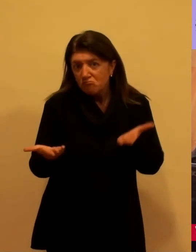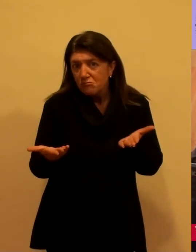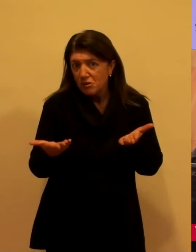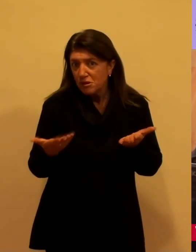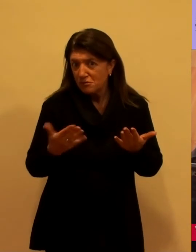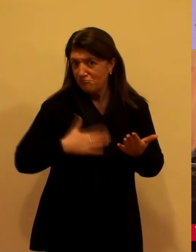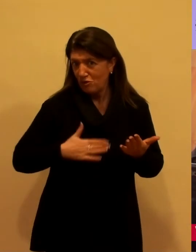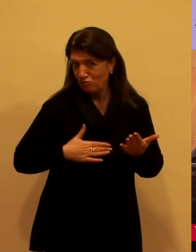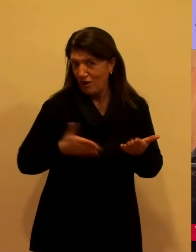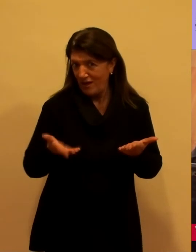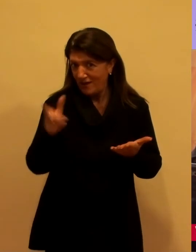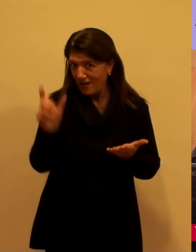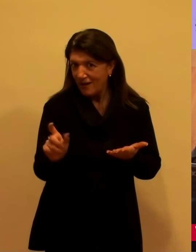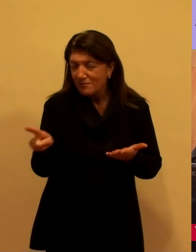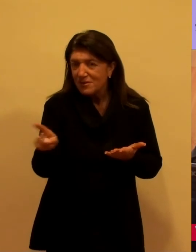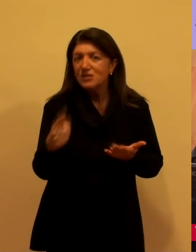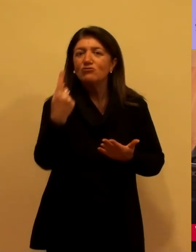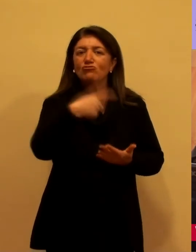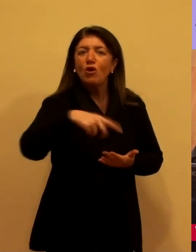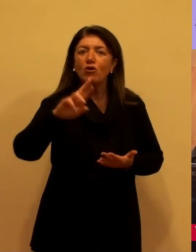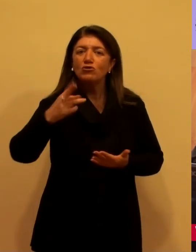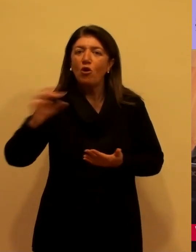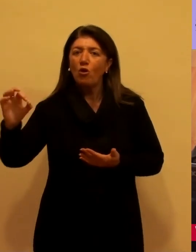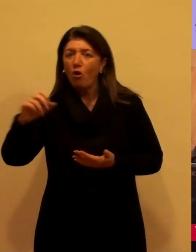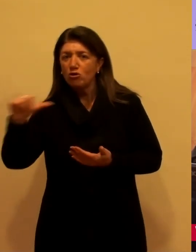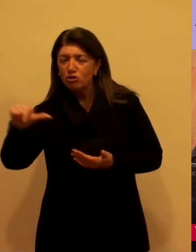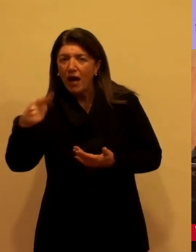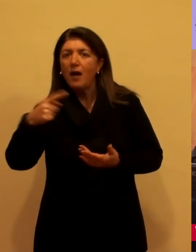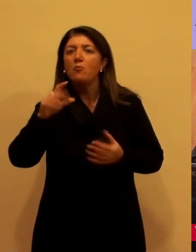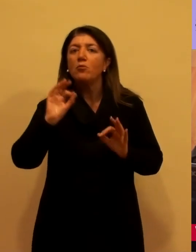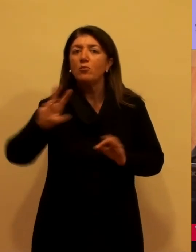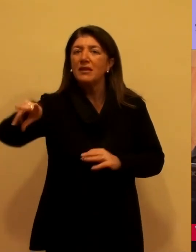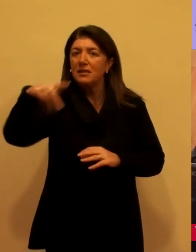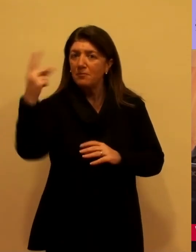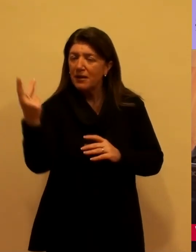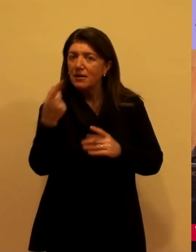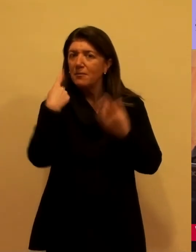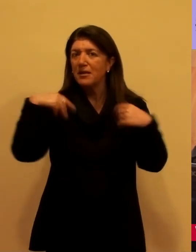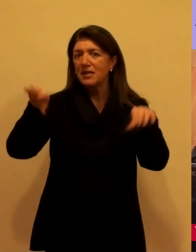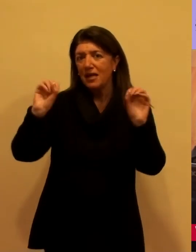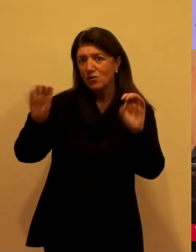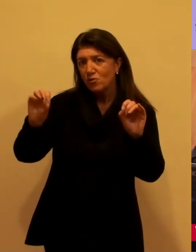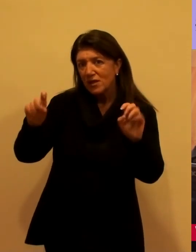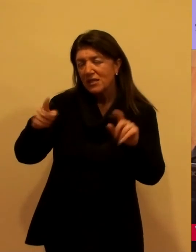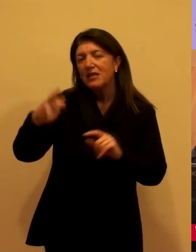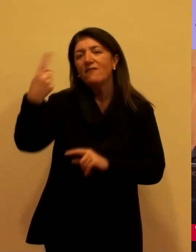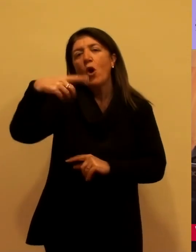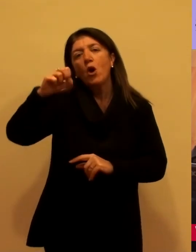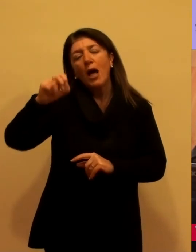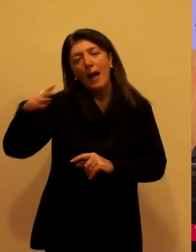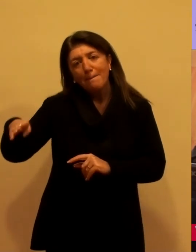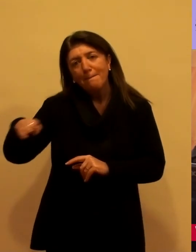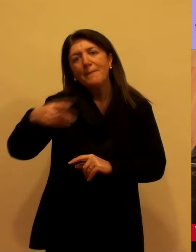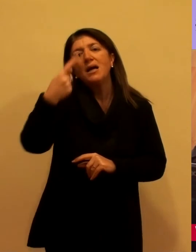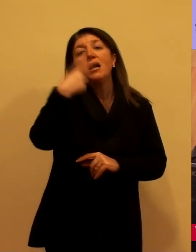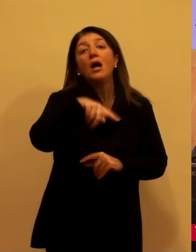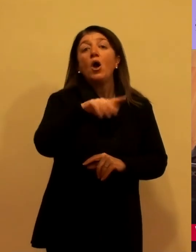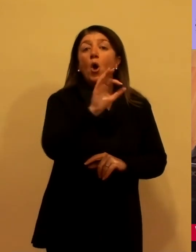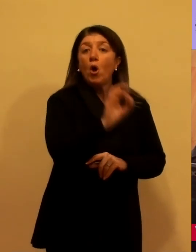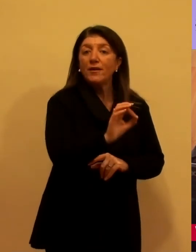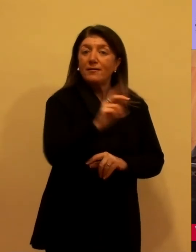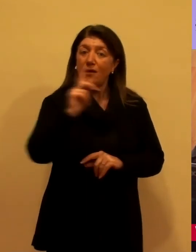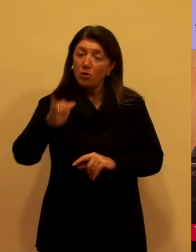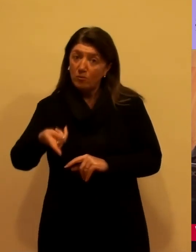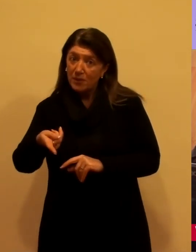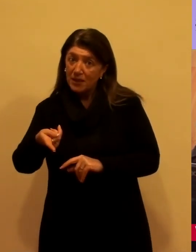di ospitare in studio Giorgia Rocha del Dipartimento Educativo della GAM, benvenuta. Grazie. Orietta Brombin, curatrice delle